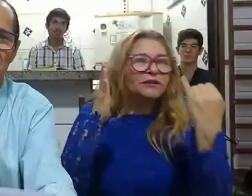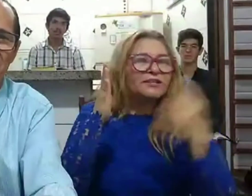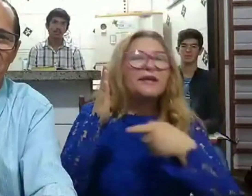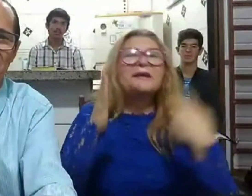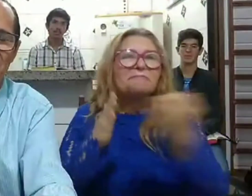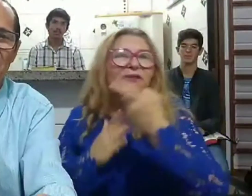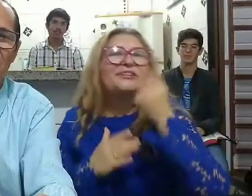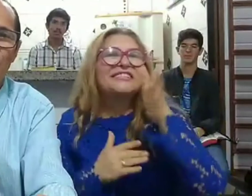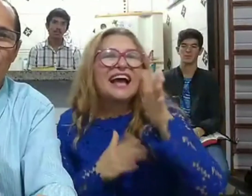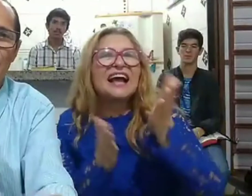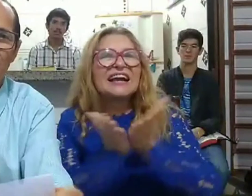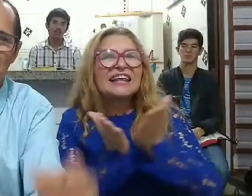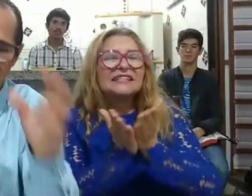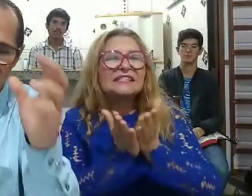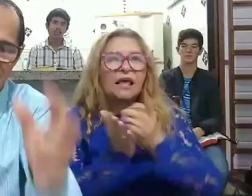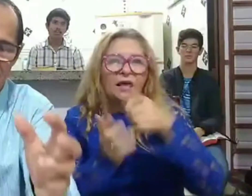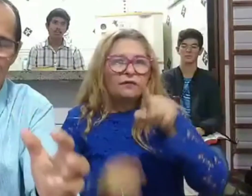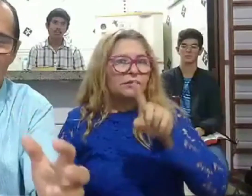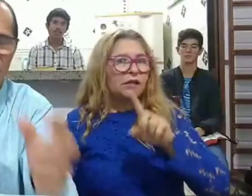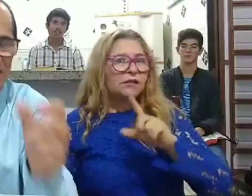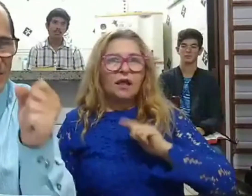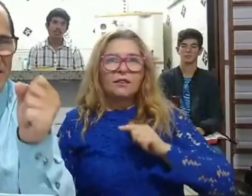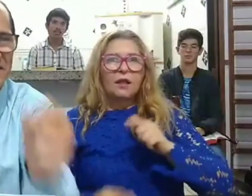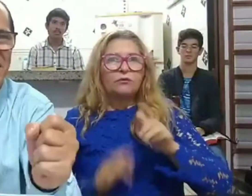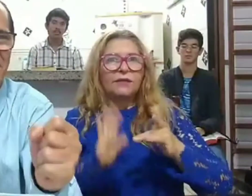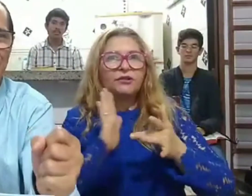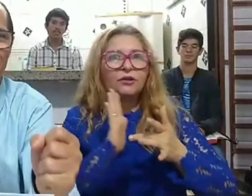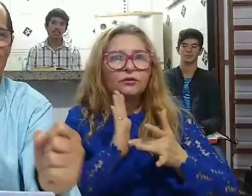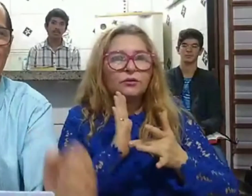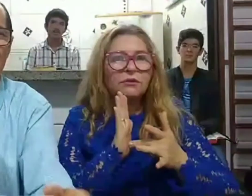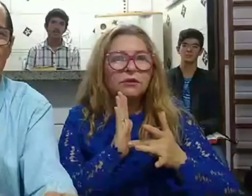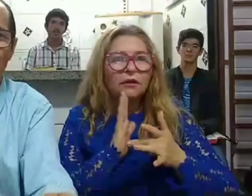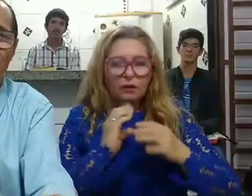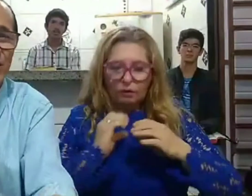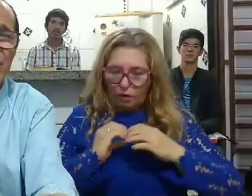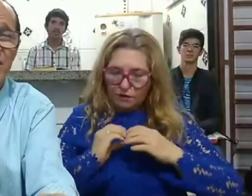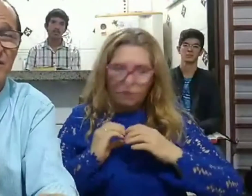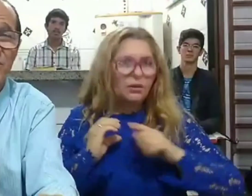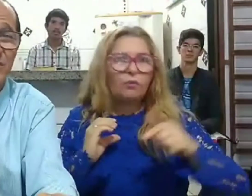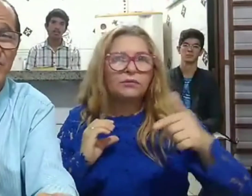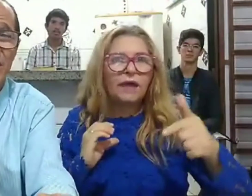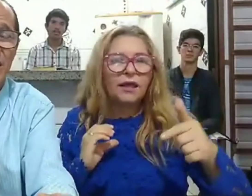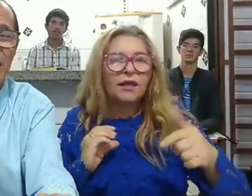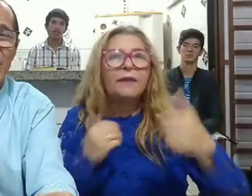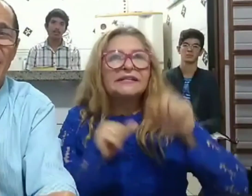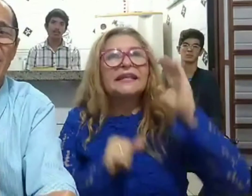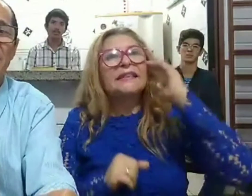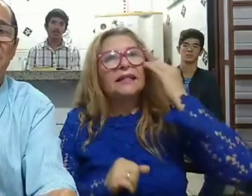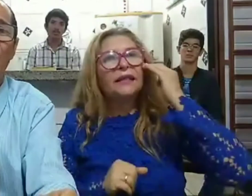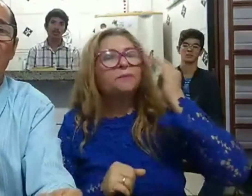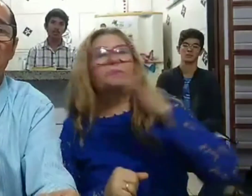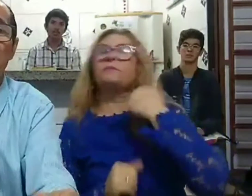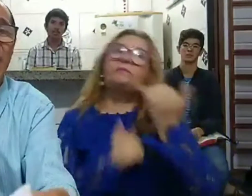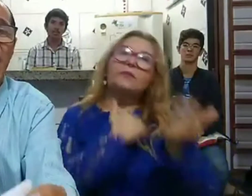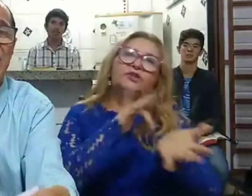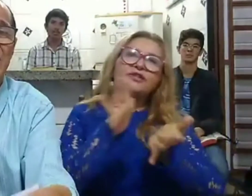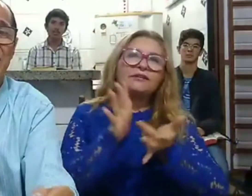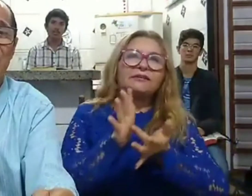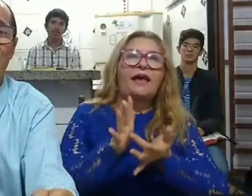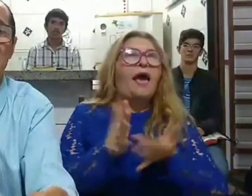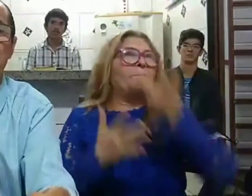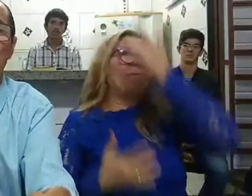somos crentes, como para você que ainda não é. Você precisa entender que a morte de Jesus não foi para que ele se tornasse um